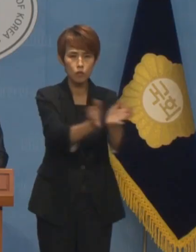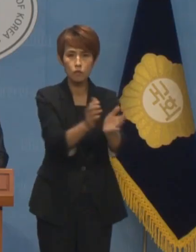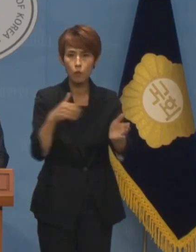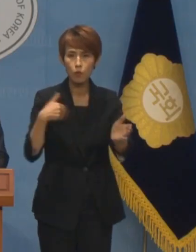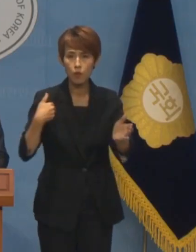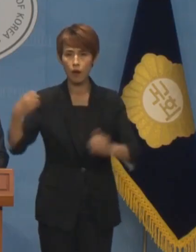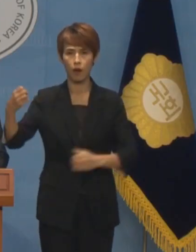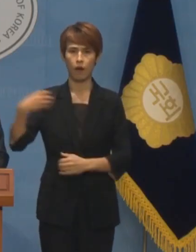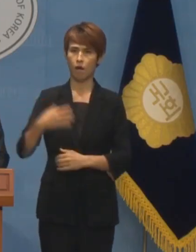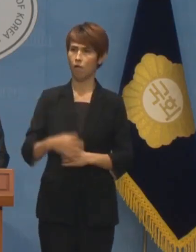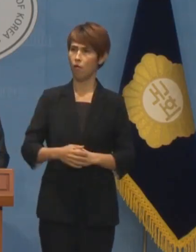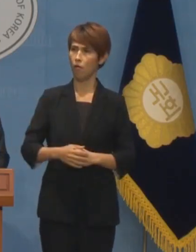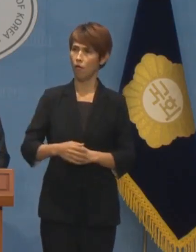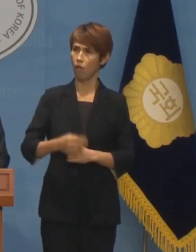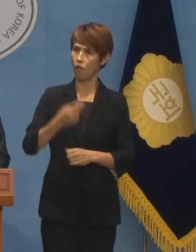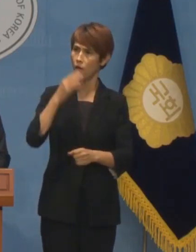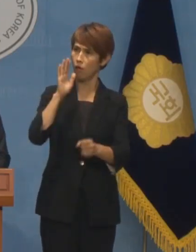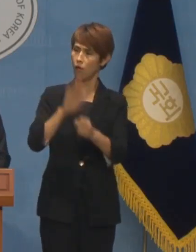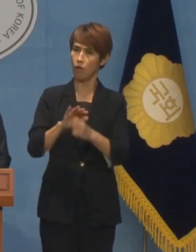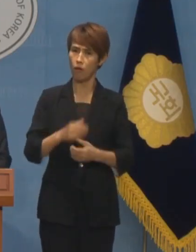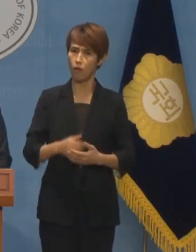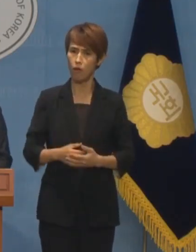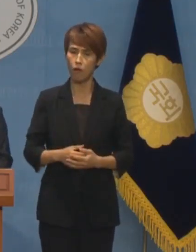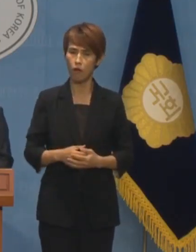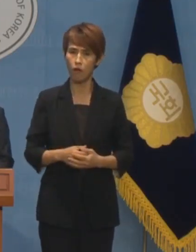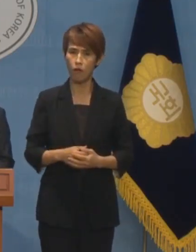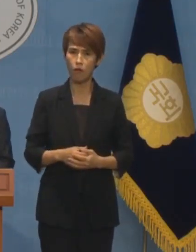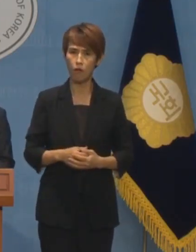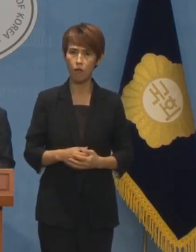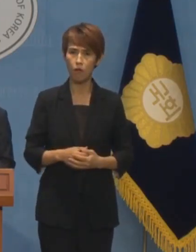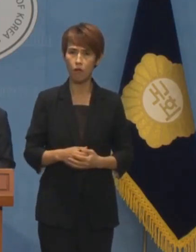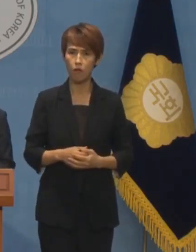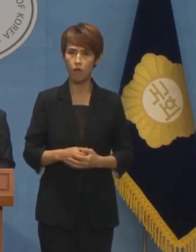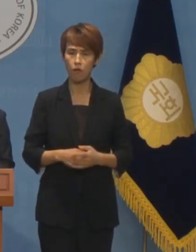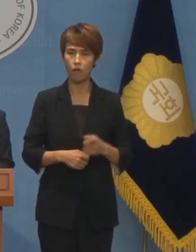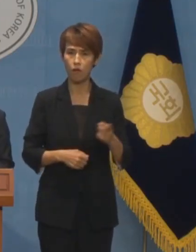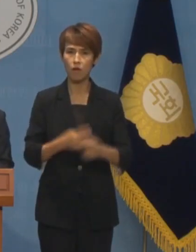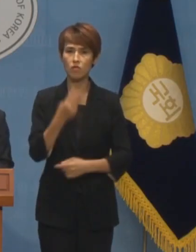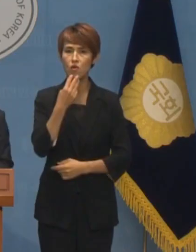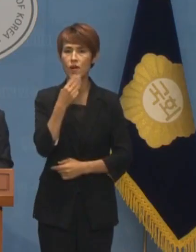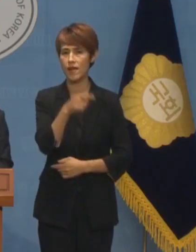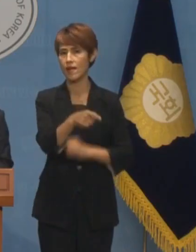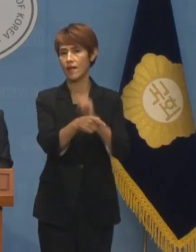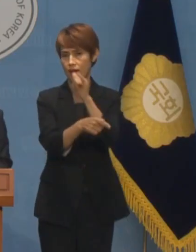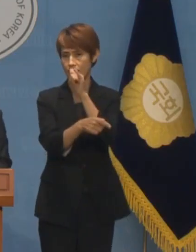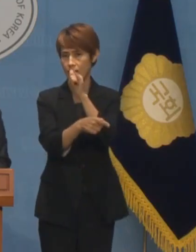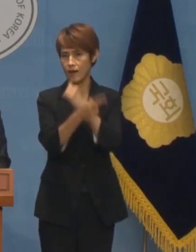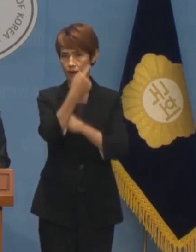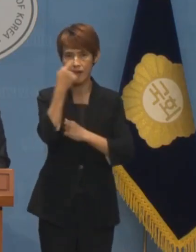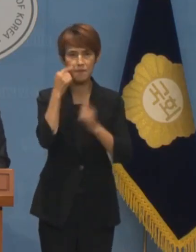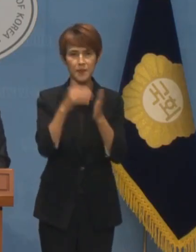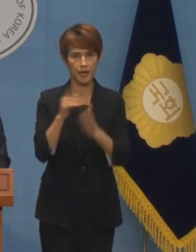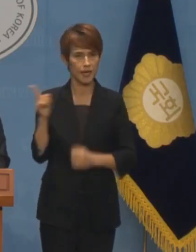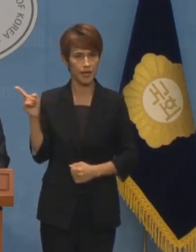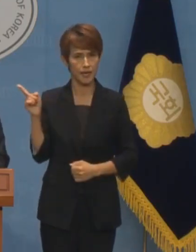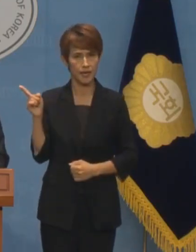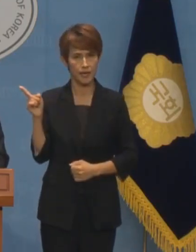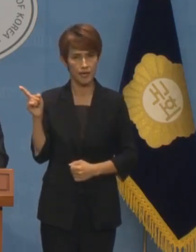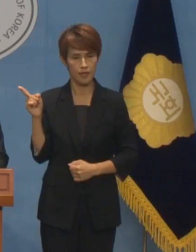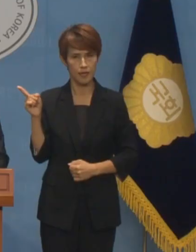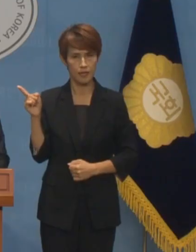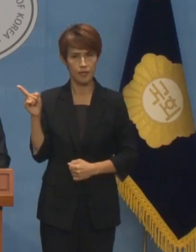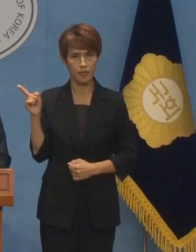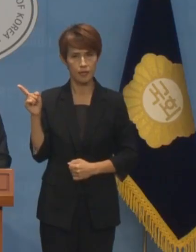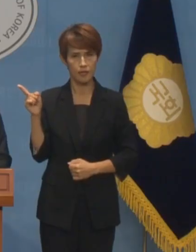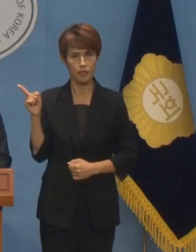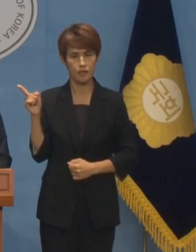모른다고 얘기해서 너무나 황당했는데 그게 모두 다 서울에 있습니다. 어디에 있다라는 것을 다 확인을 했습니다. 그것과